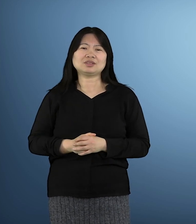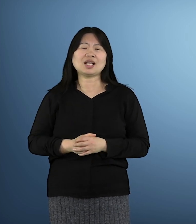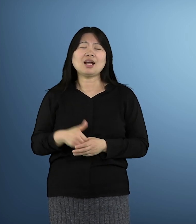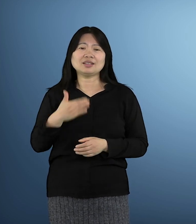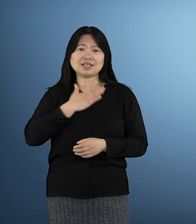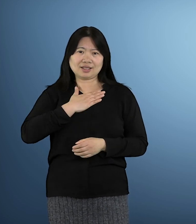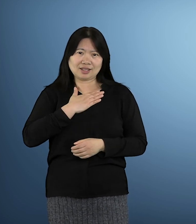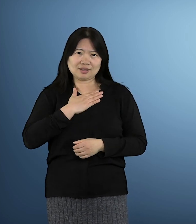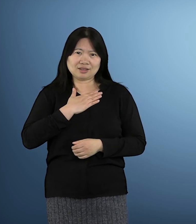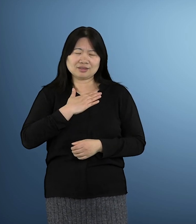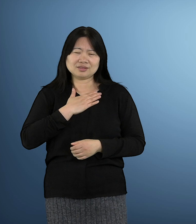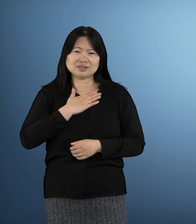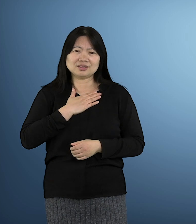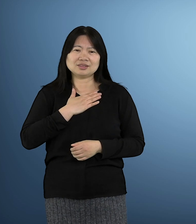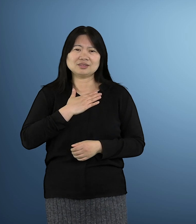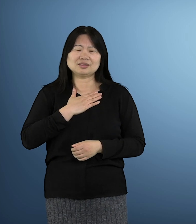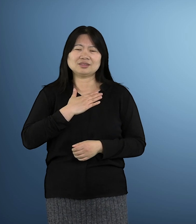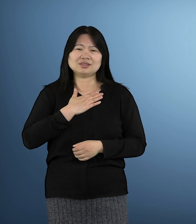내가